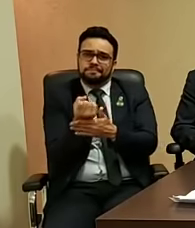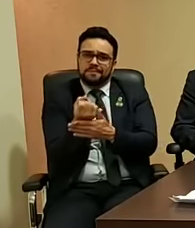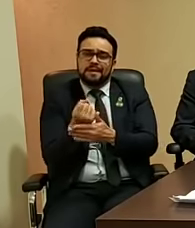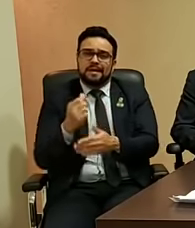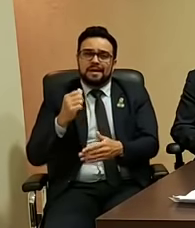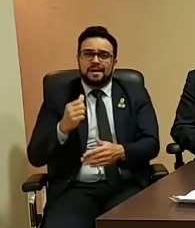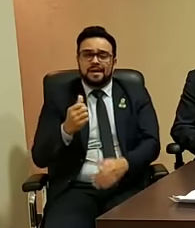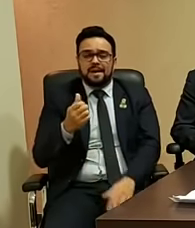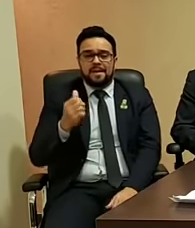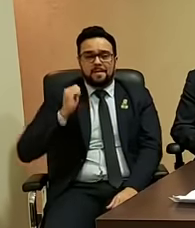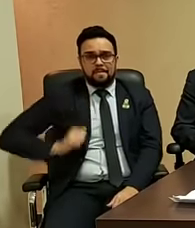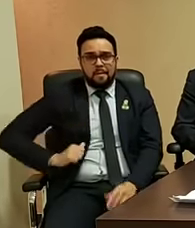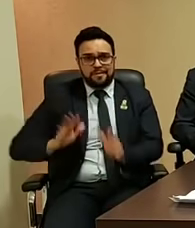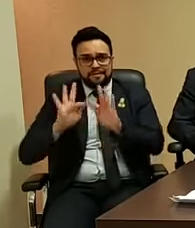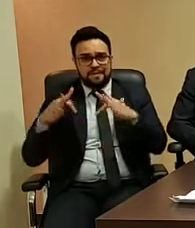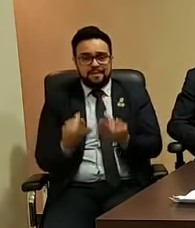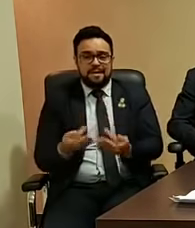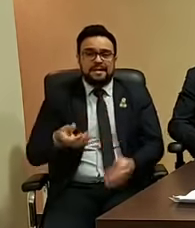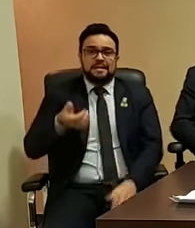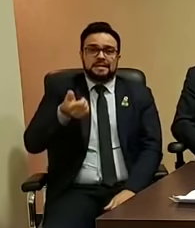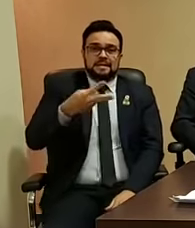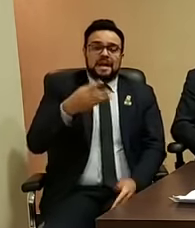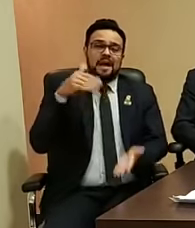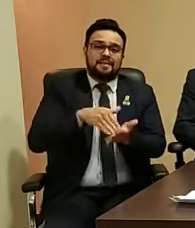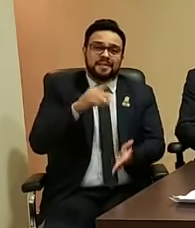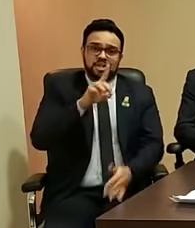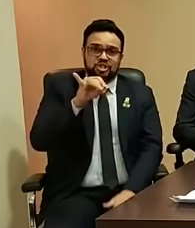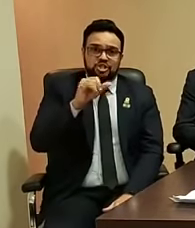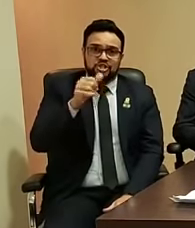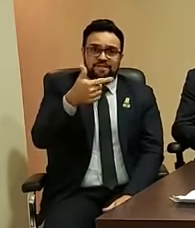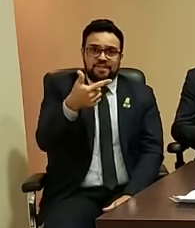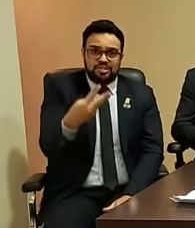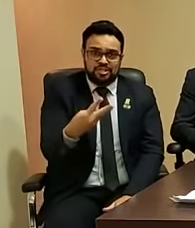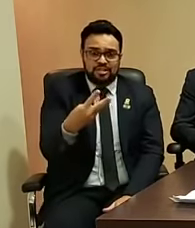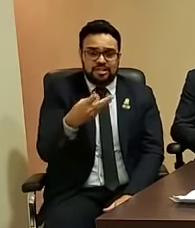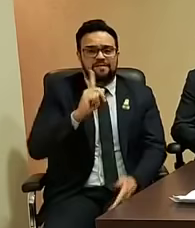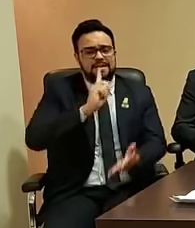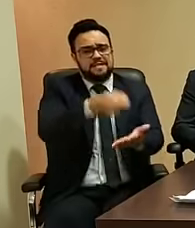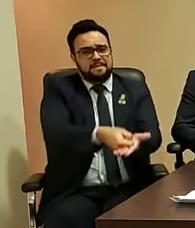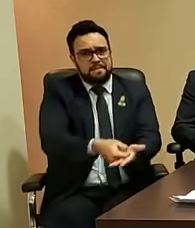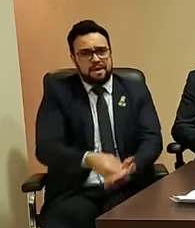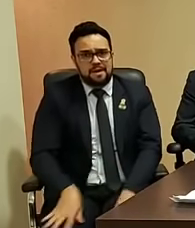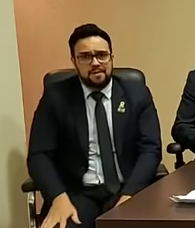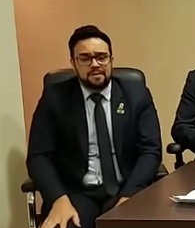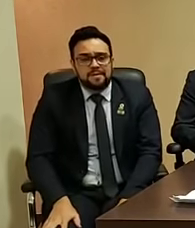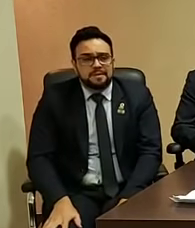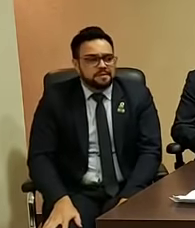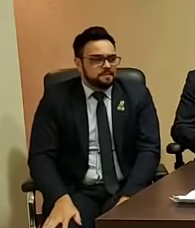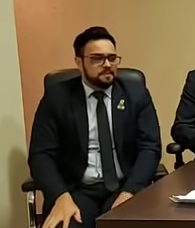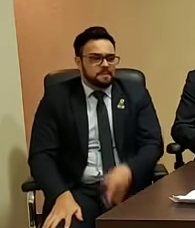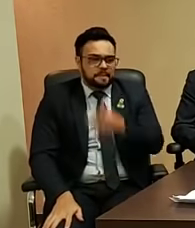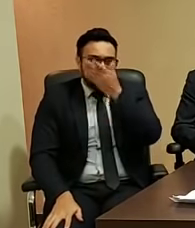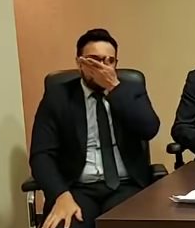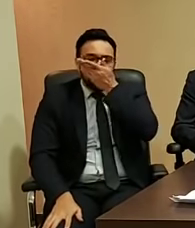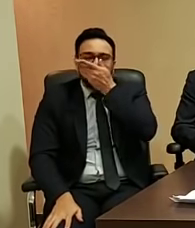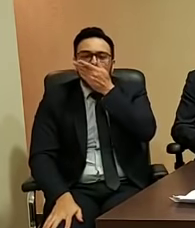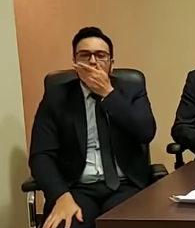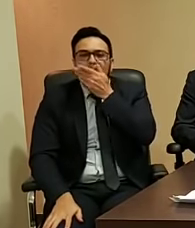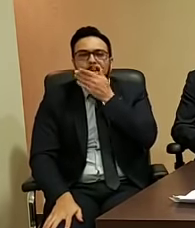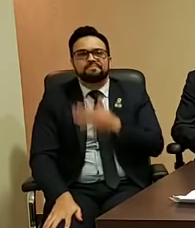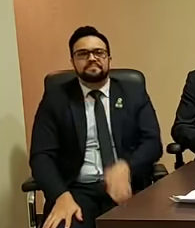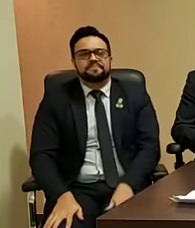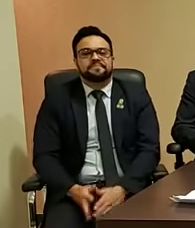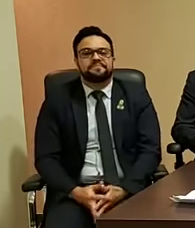Família. Então, o 13º, de hoje até o dia 23, do Bolsa Família será pago. Se for sindical, está acabando aqui, tem que ir lá para o IME